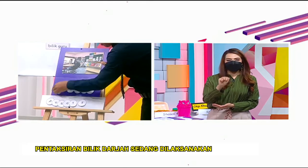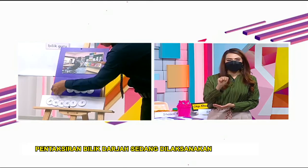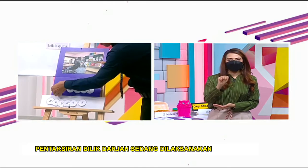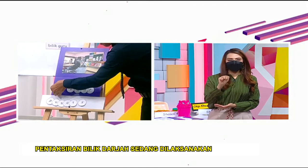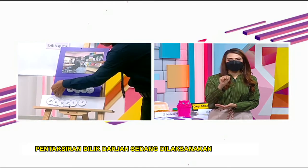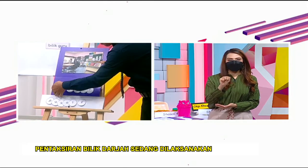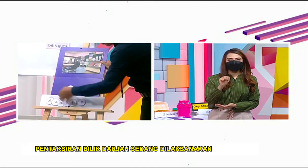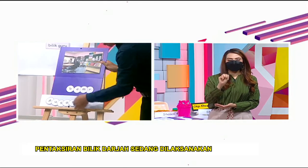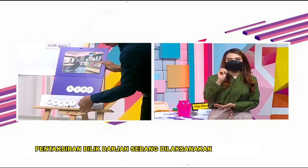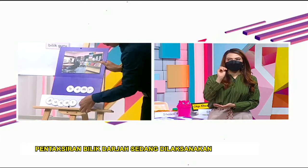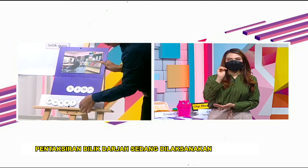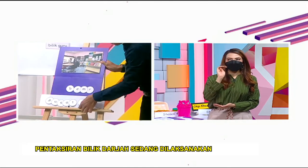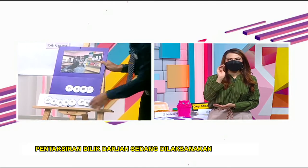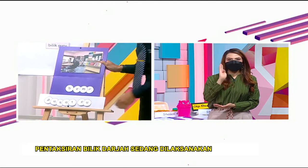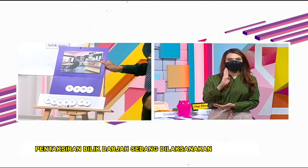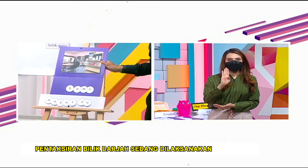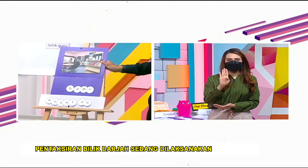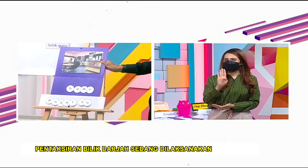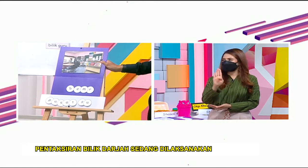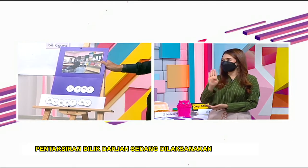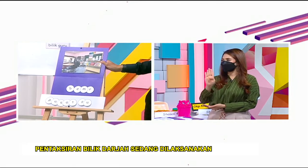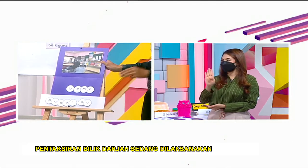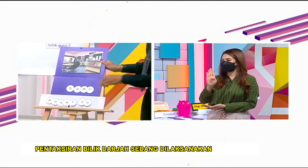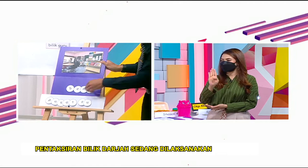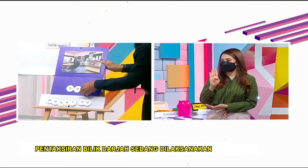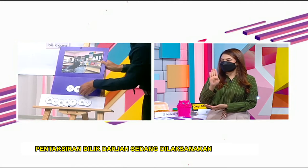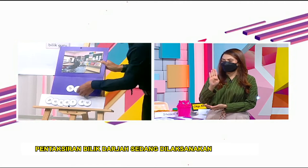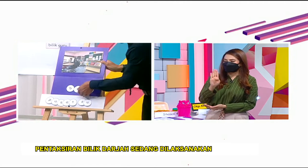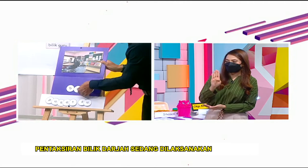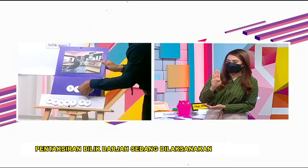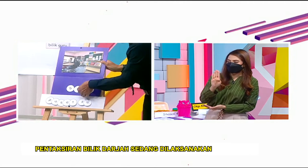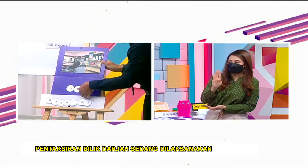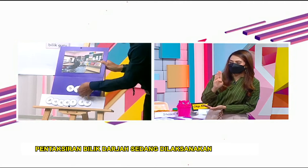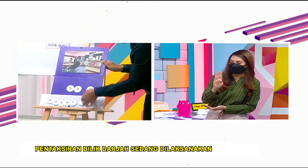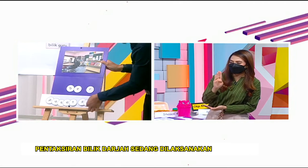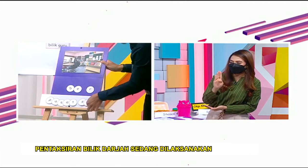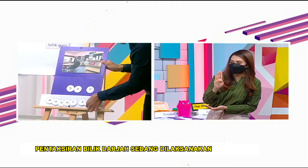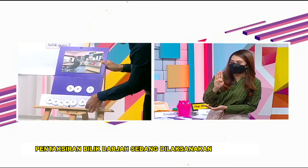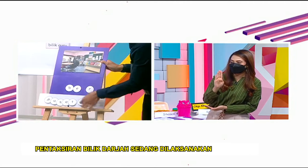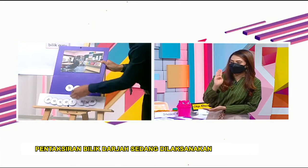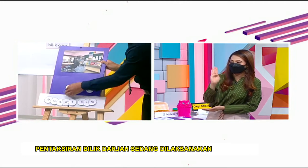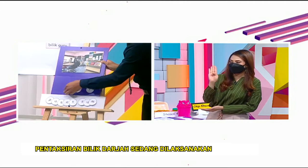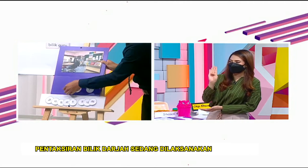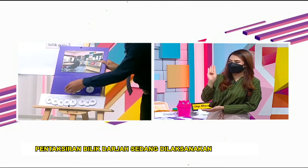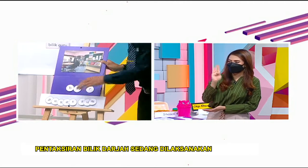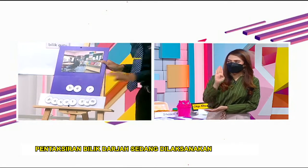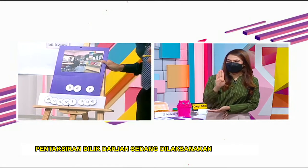M. U. B. M. M. B. B betul sini kan? B.